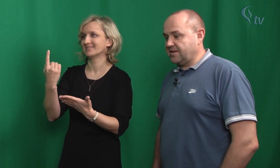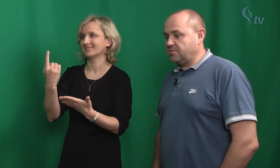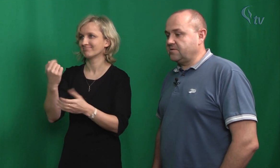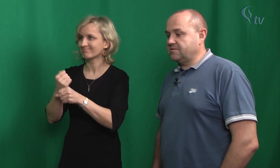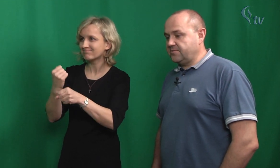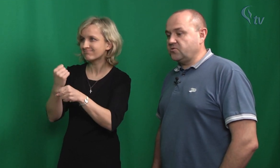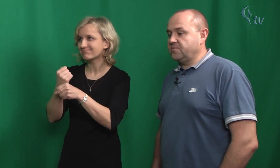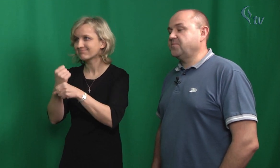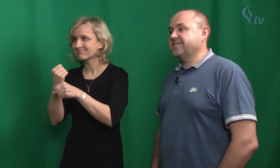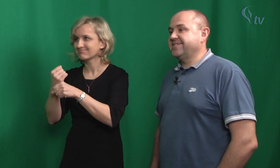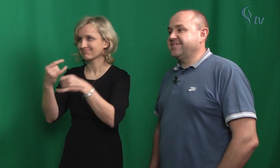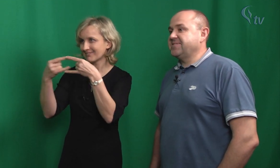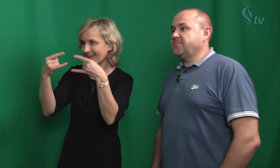tegema televisiooni.